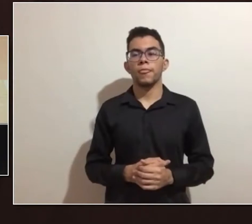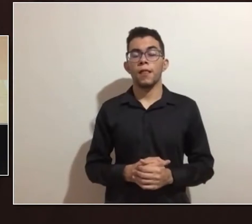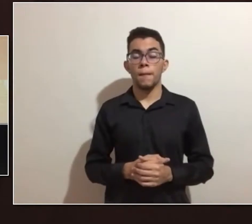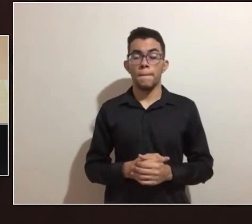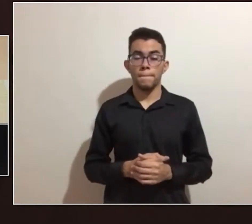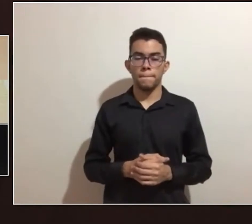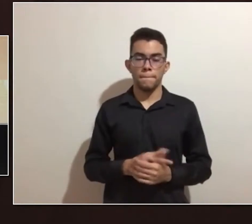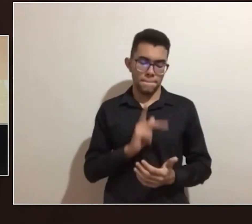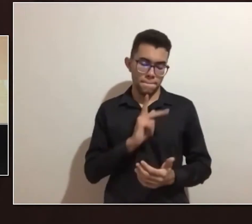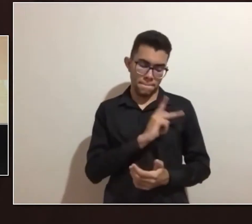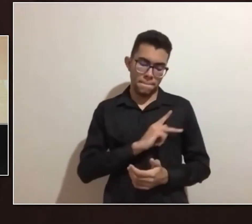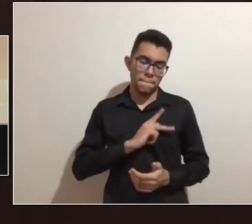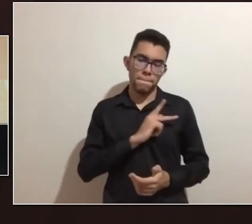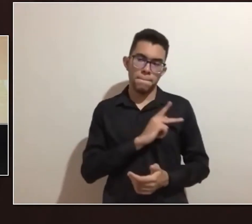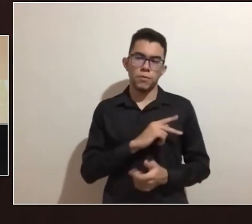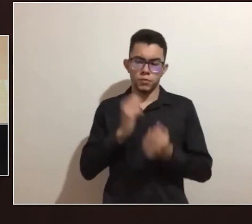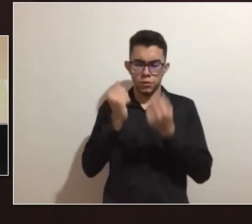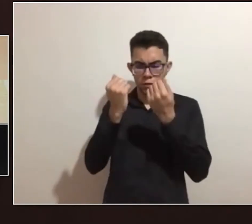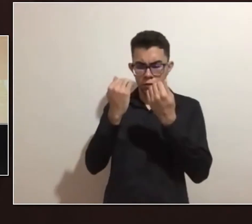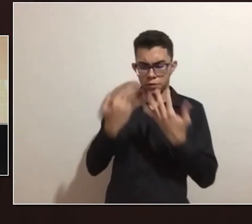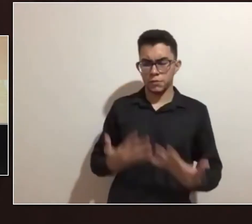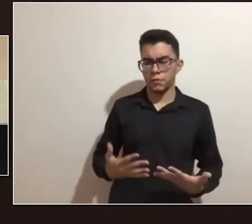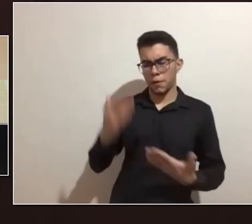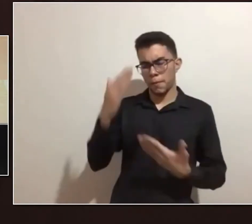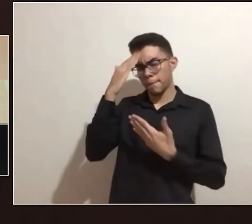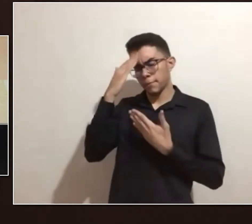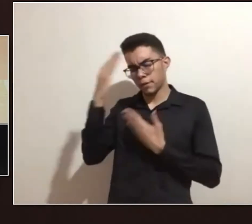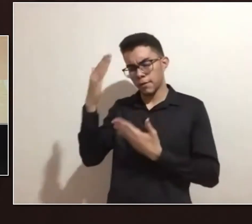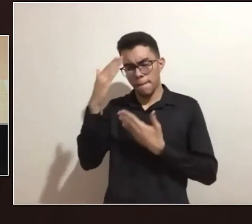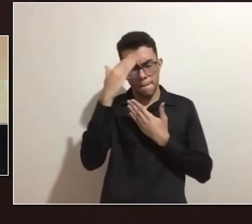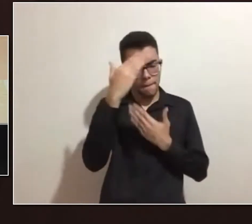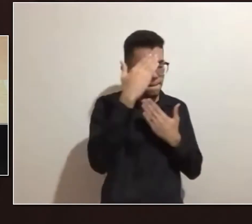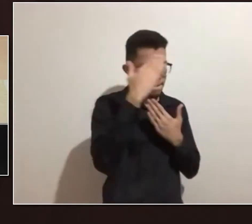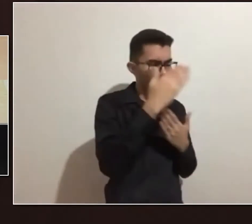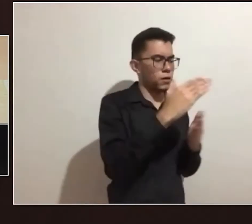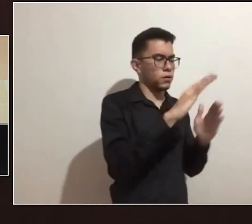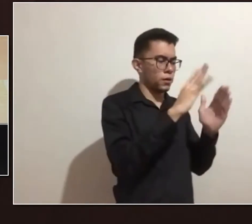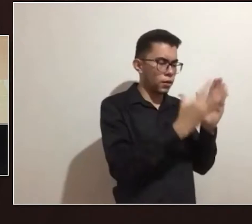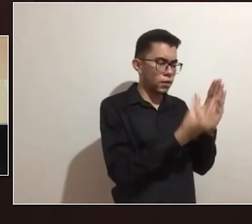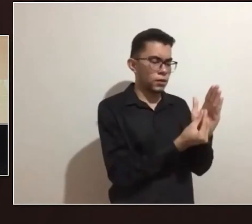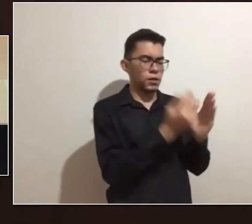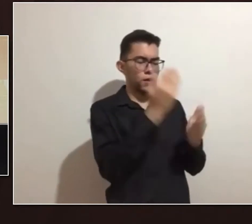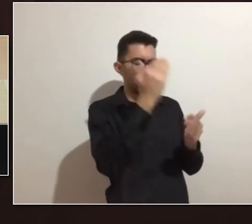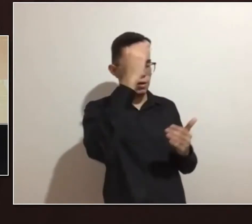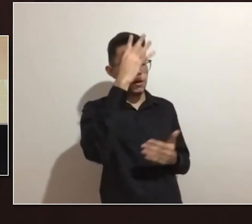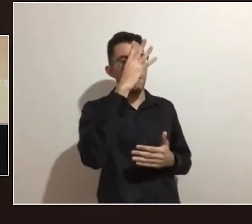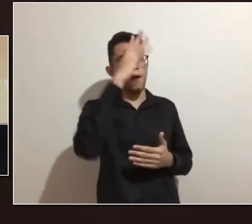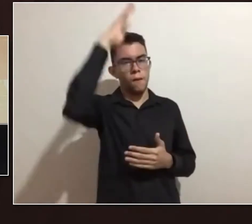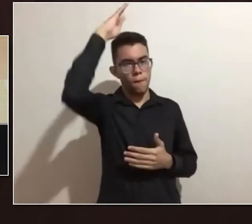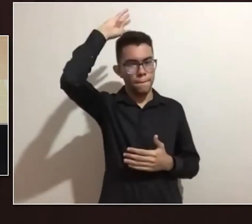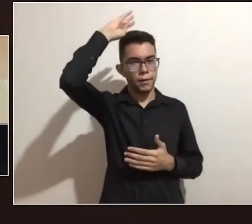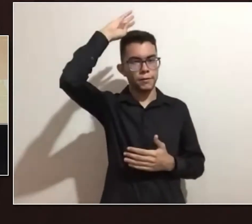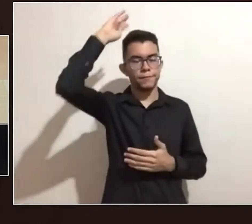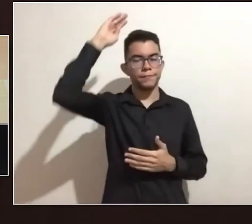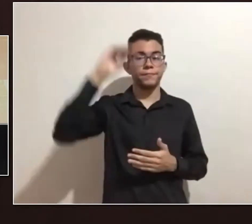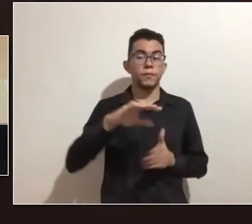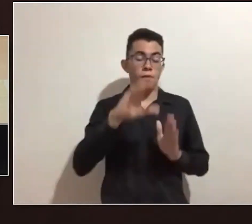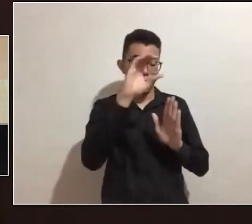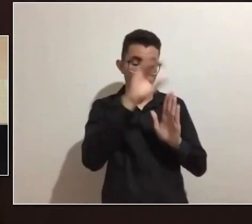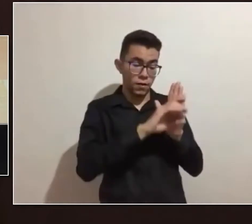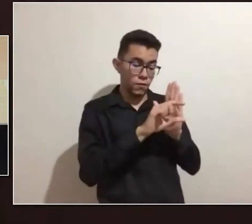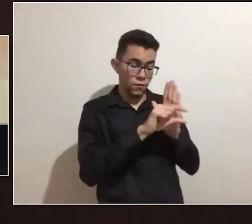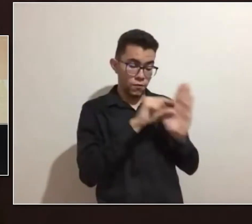isso? Muitos irmãos que já estavam em Roma, mas vou falar especialmente do versículo 7. Versículo 7,